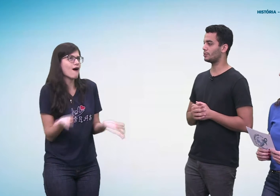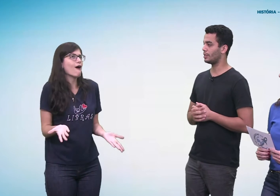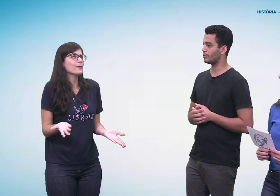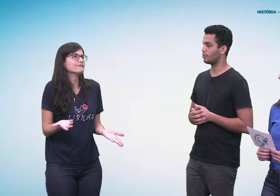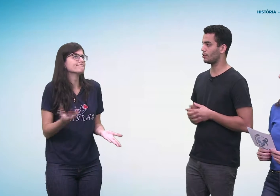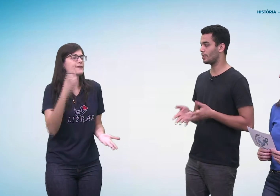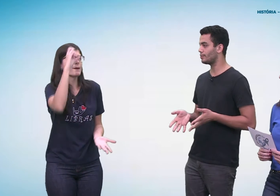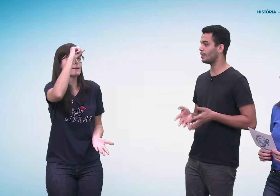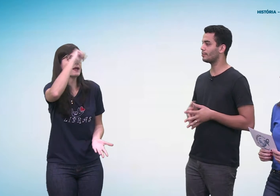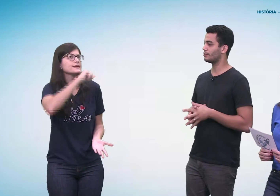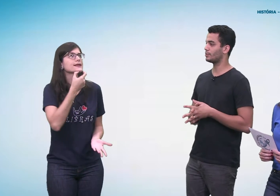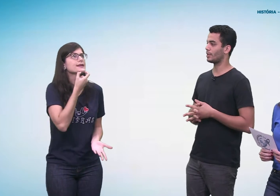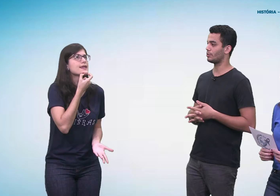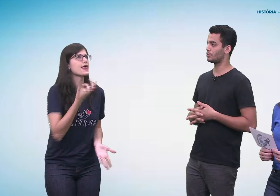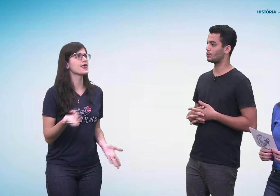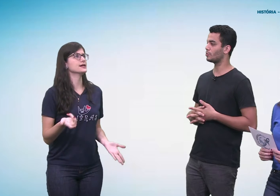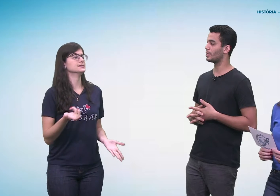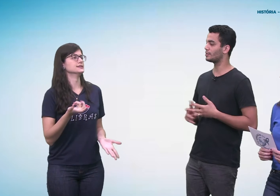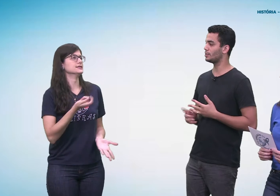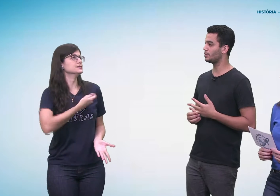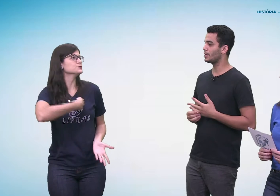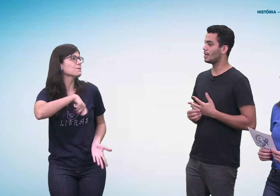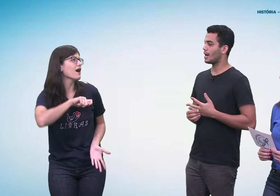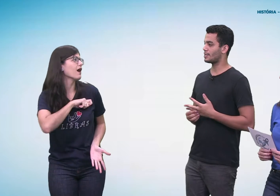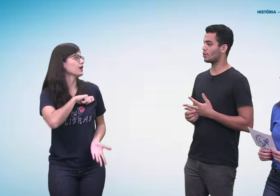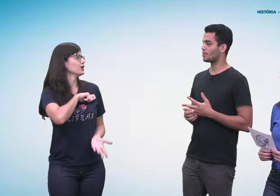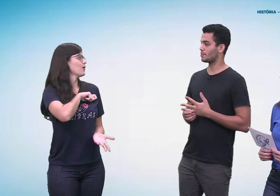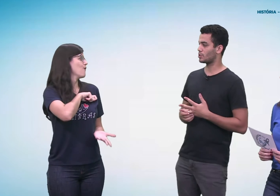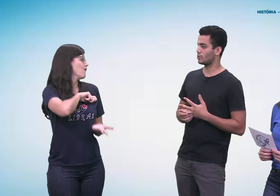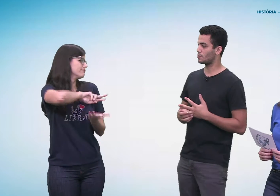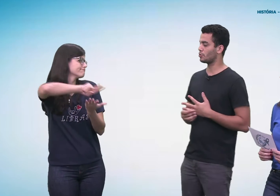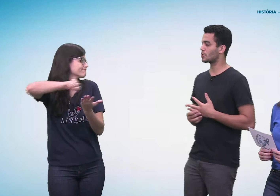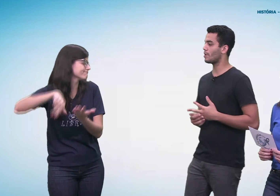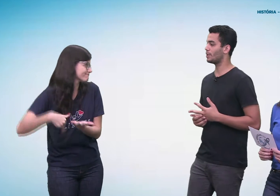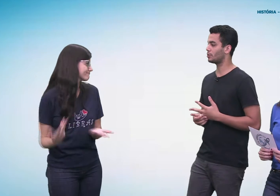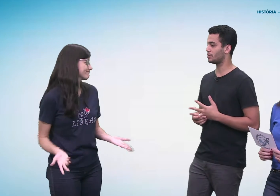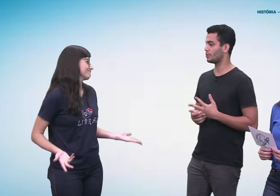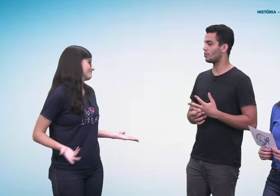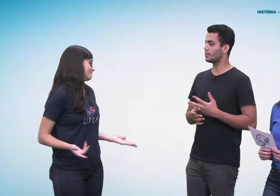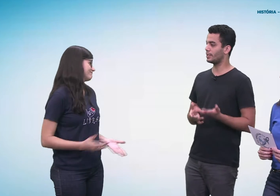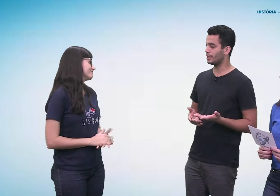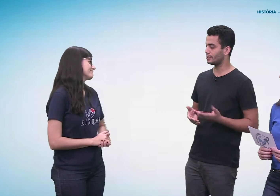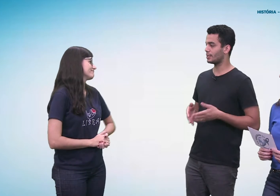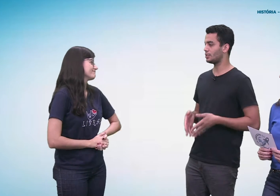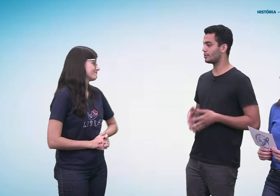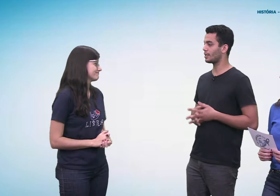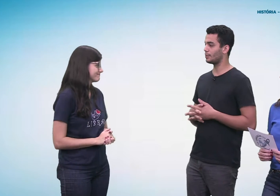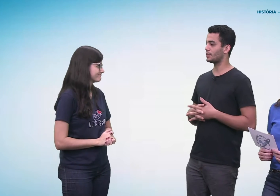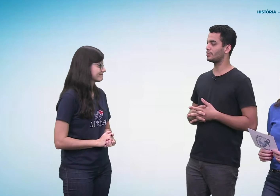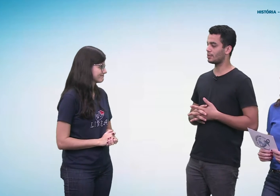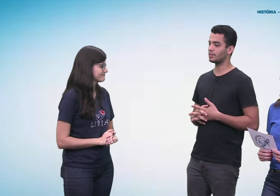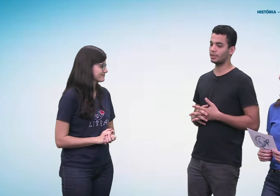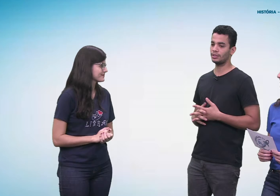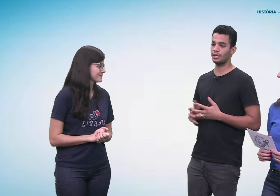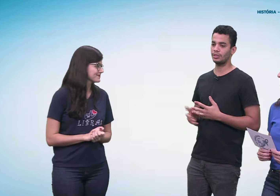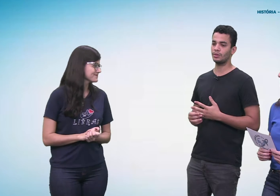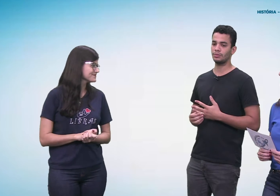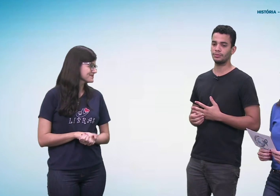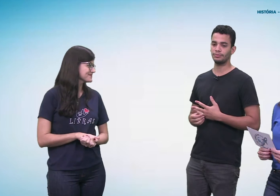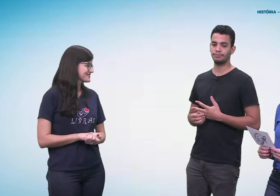língua, porque, né, nós estamos no Brasil, assim como as pessoas buscam aprender outras línguas, como inglês, a gente está aqui, precisamos aprender a língua como muito